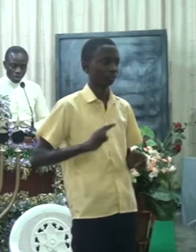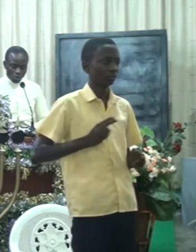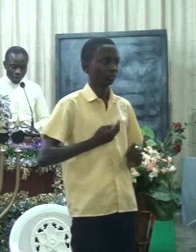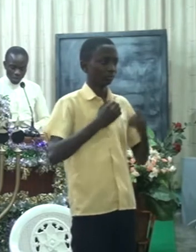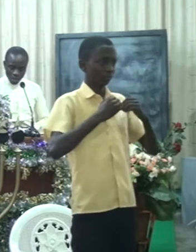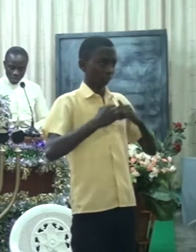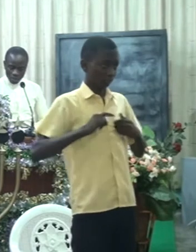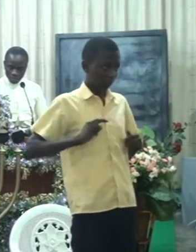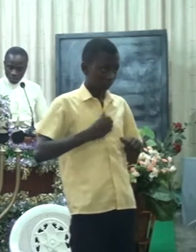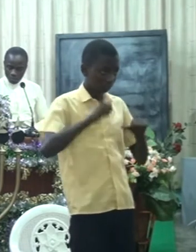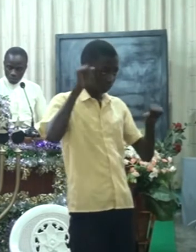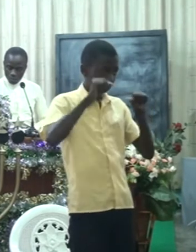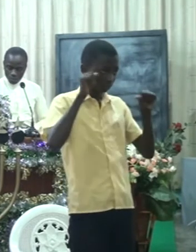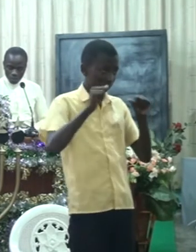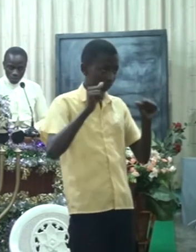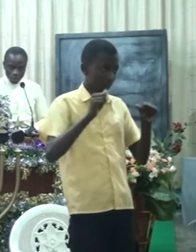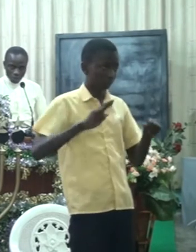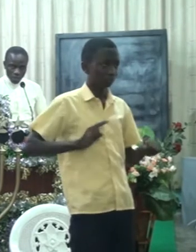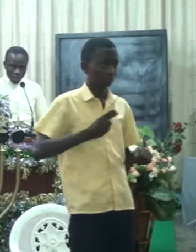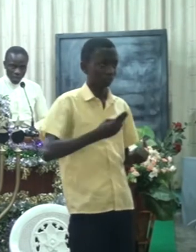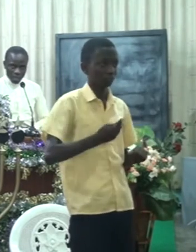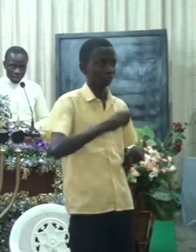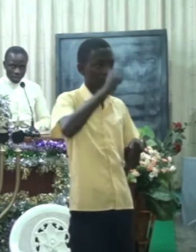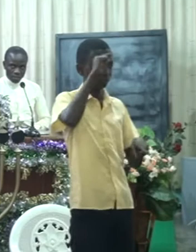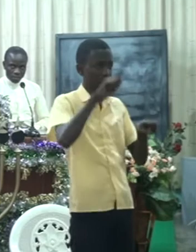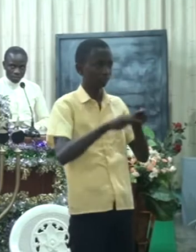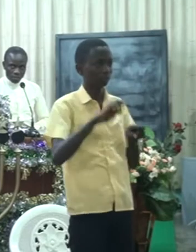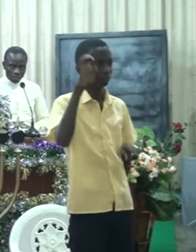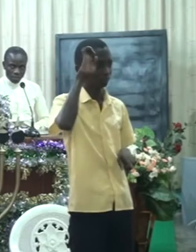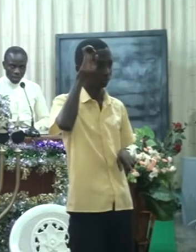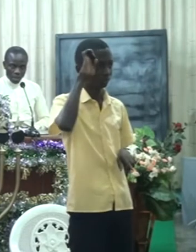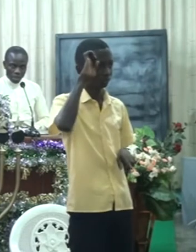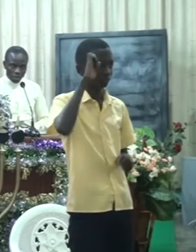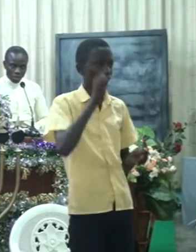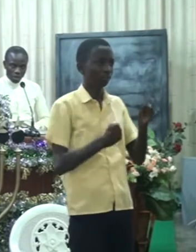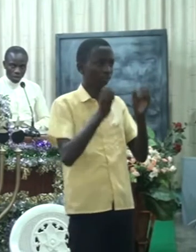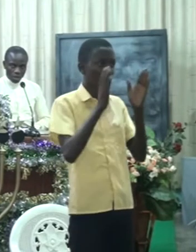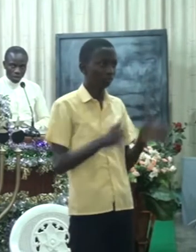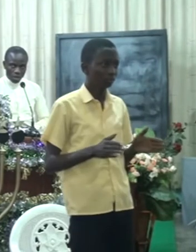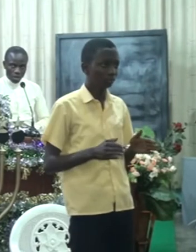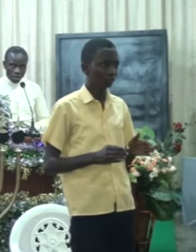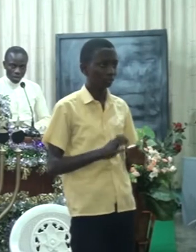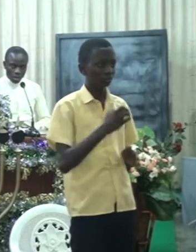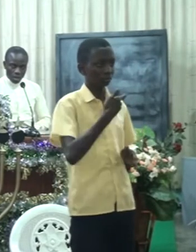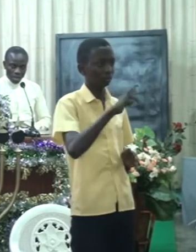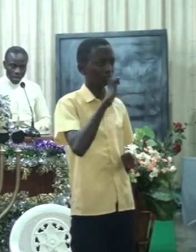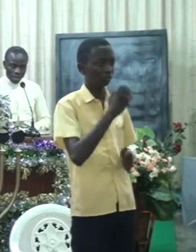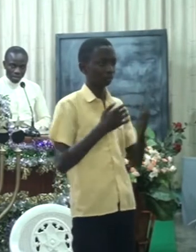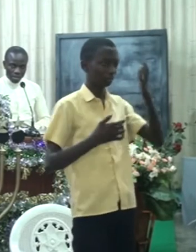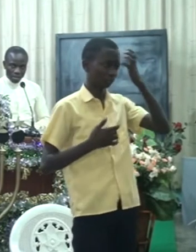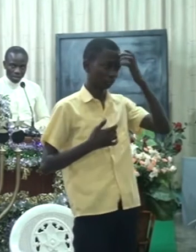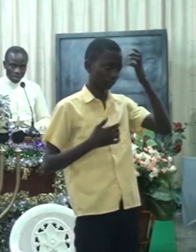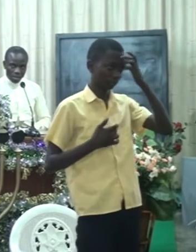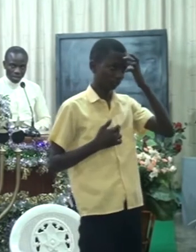Nous allons nous souvenir de notre frère Elie. Elie chauffeur. Elie chauffeur. Il est